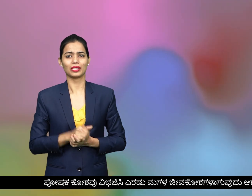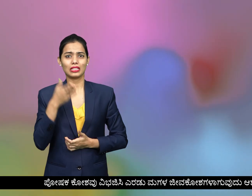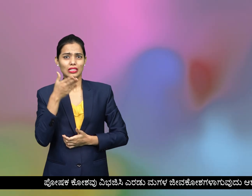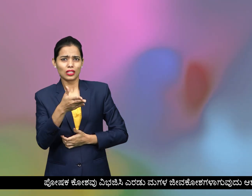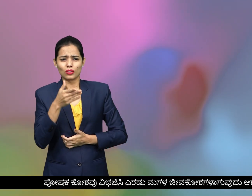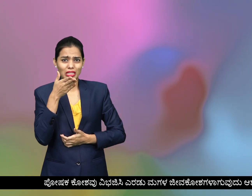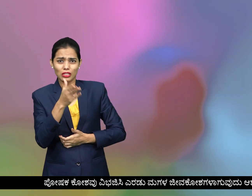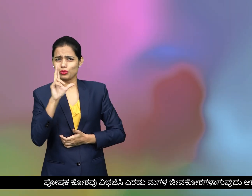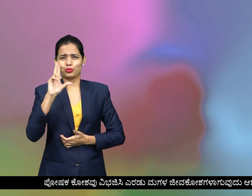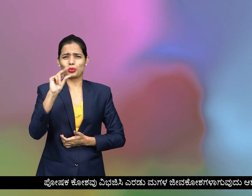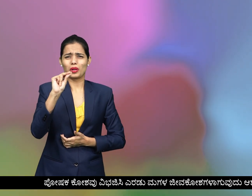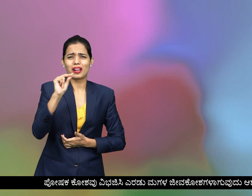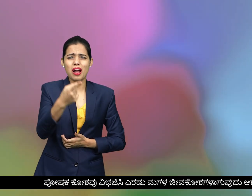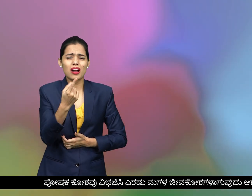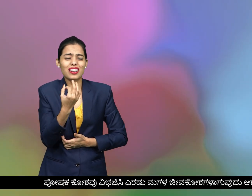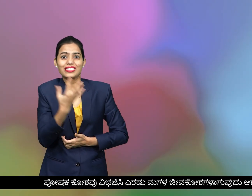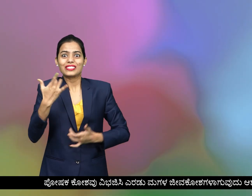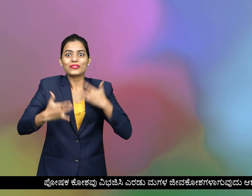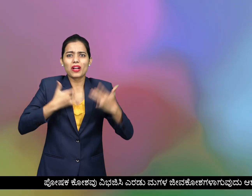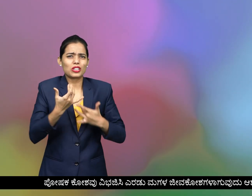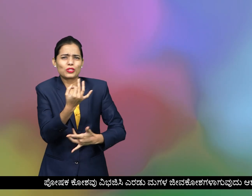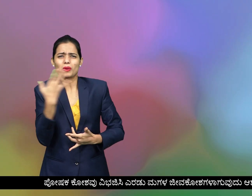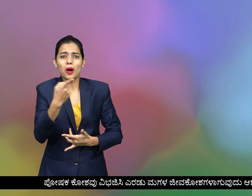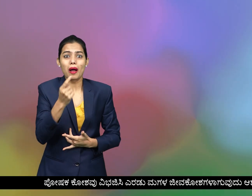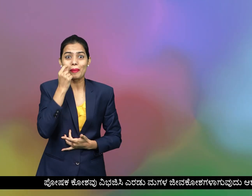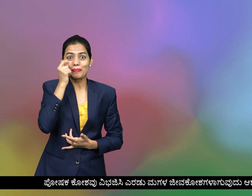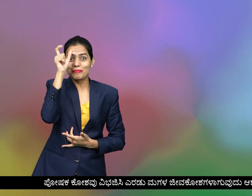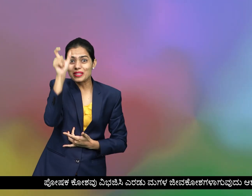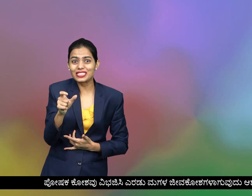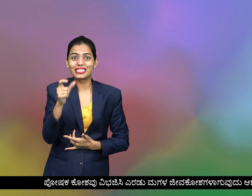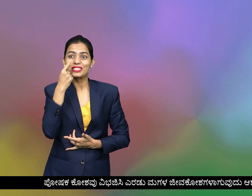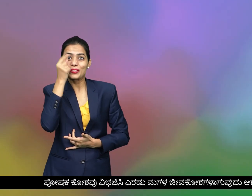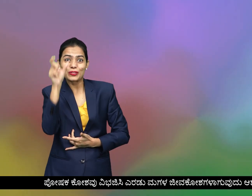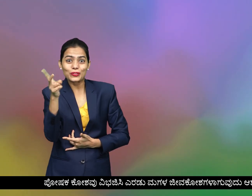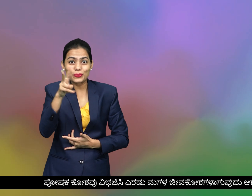ಪೋಷಕ ಕೋಶವು ವಿಭಜಿಸಿ 2 ಮಗಳ ಜೀವಕೋಶಗಳಾಗುವುದು ಆಶ್ಚರ್ಯಕರವಲ್ಲವೇ?